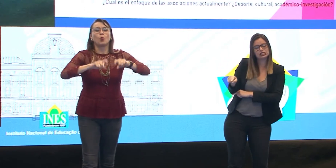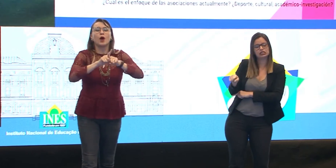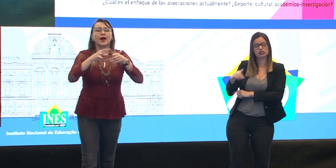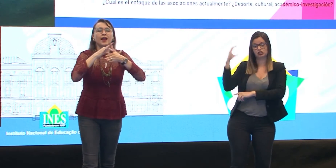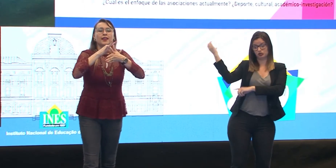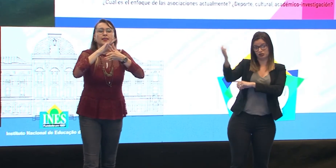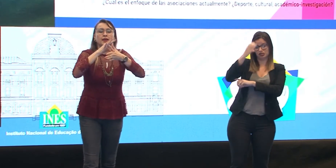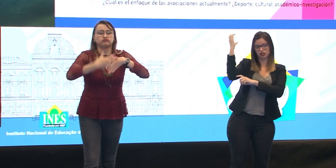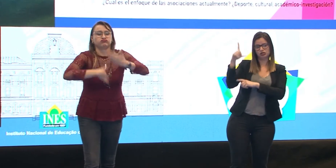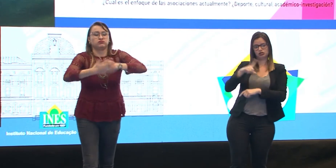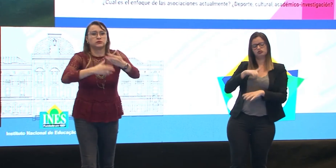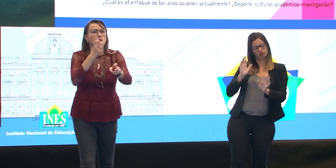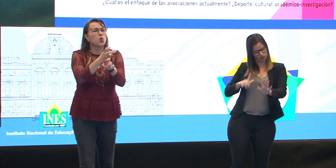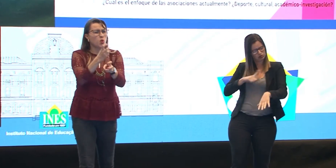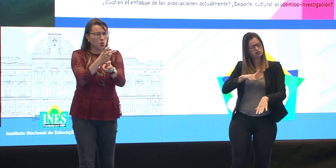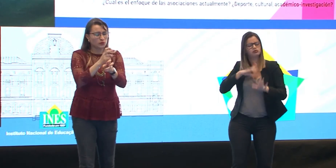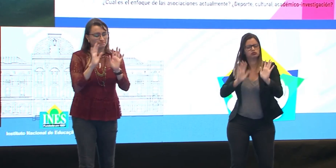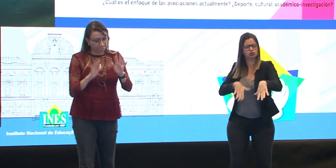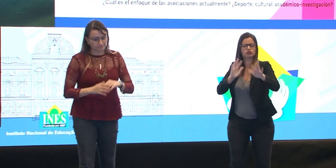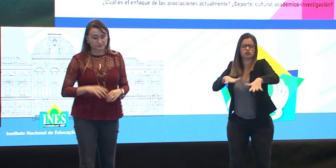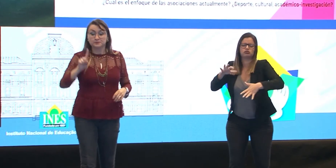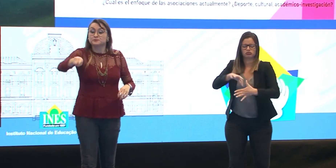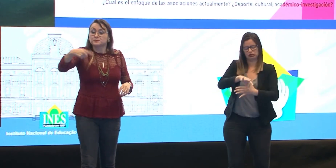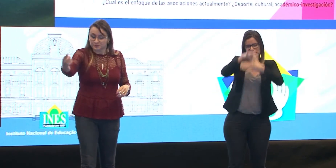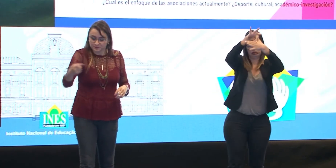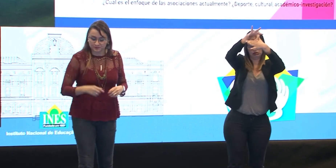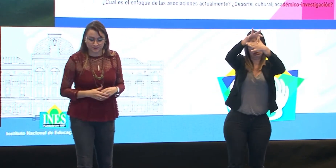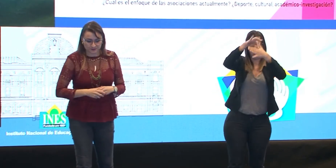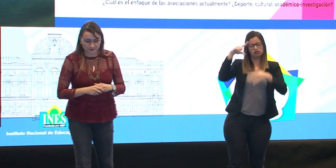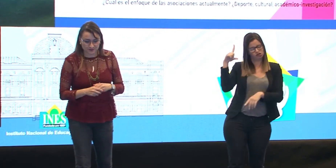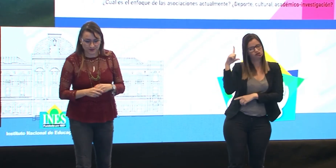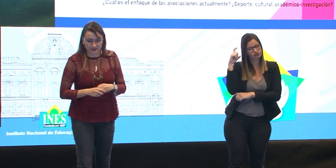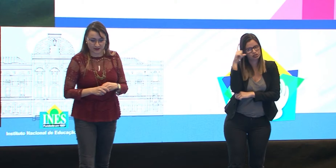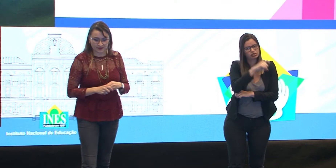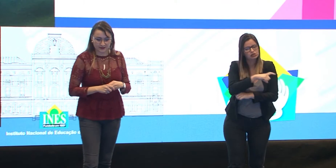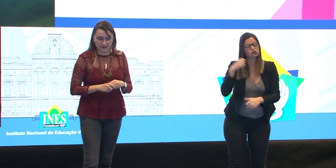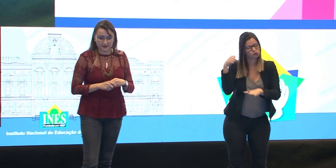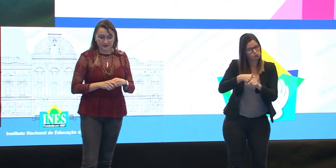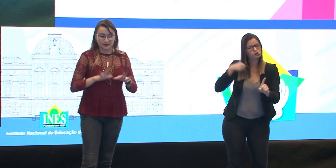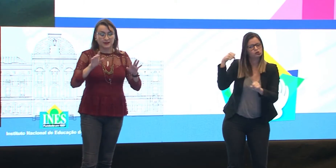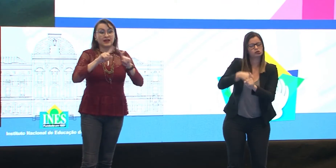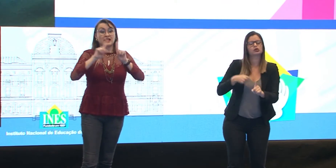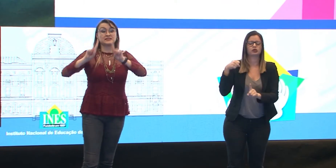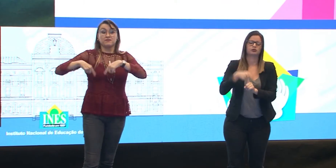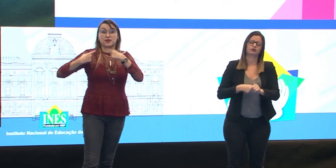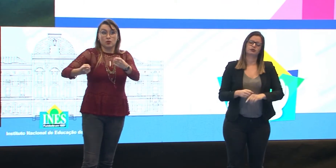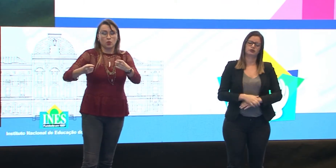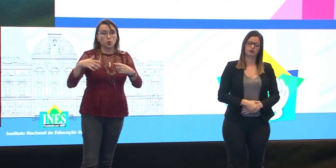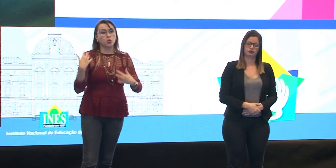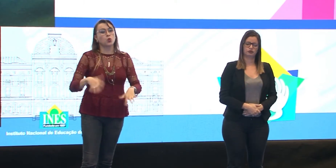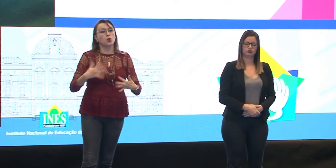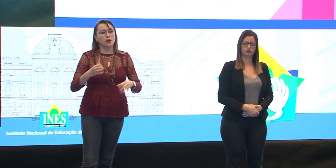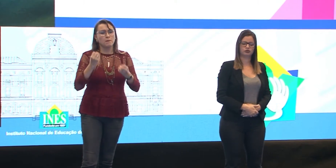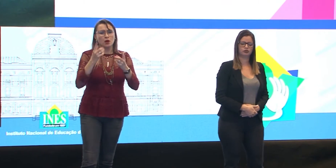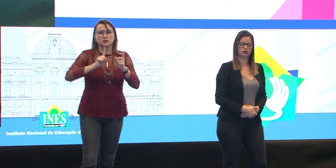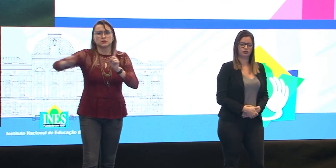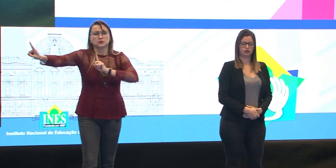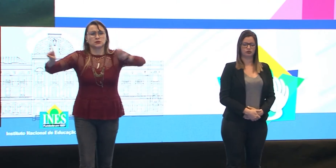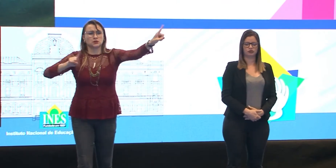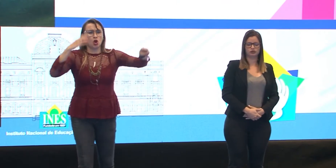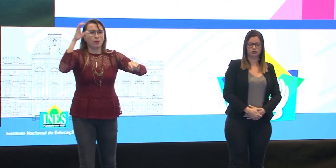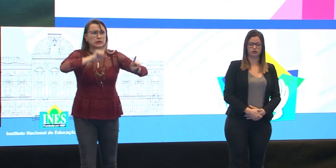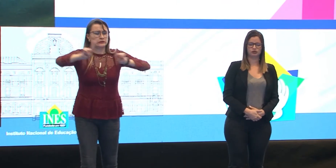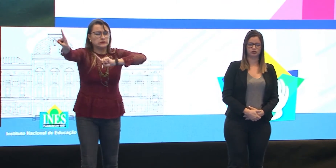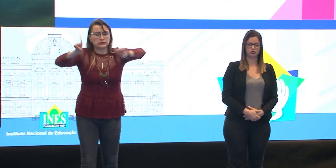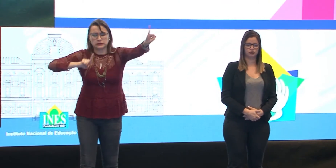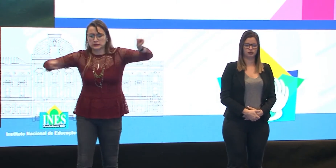E na Colômbia tem um movimento muito forte de liderança. Tem um problema muito forte. E isso